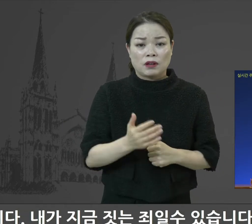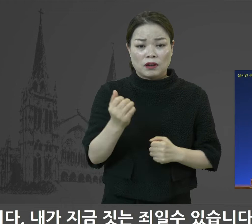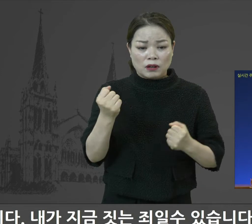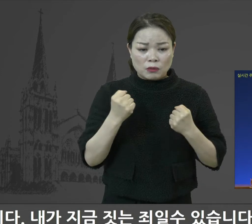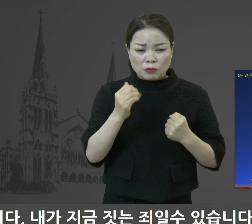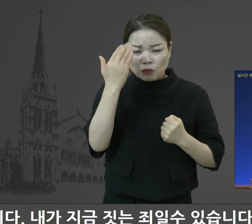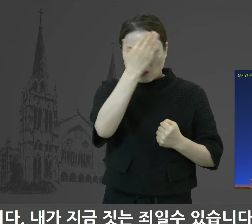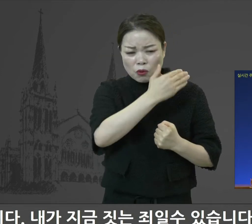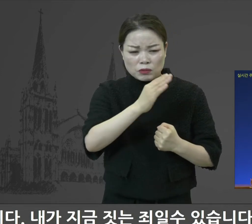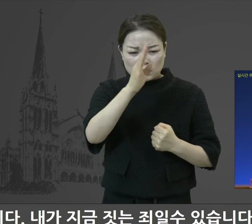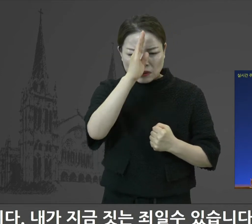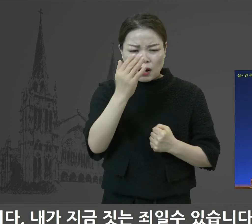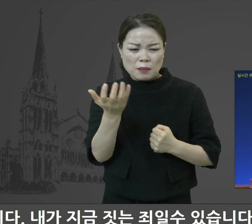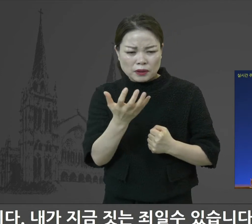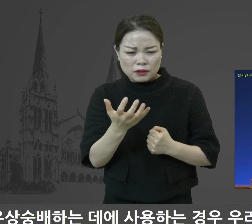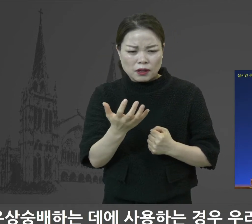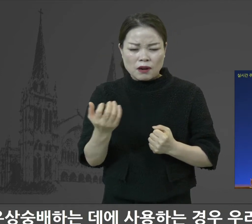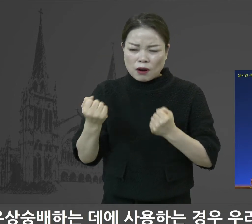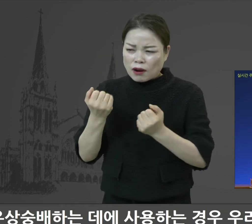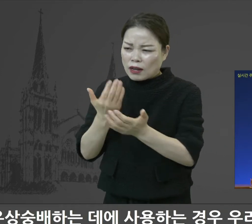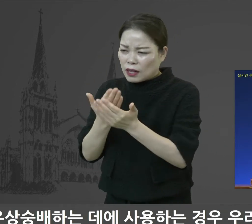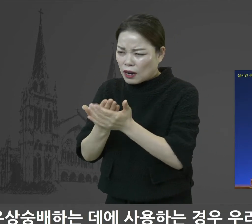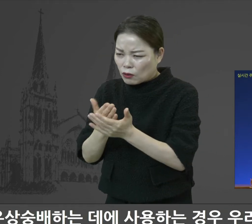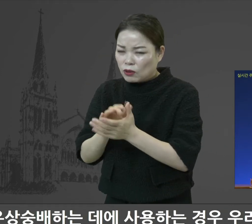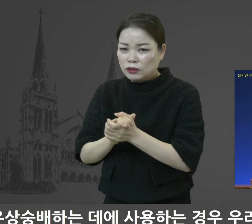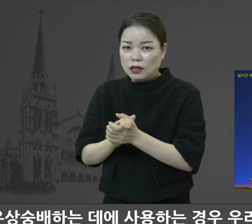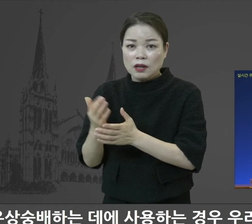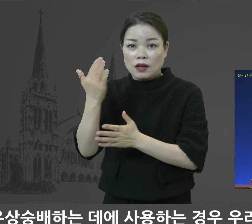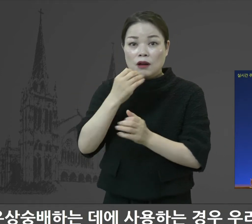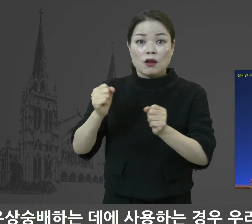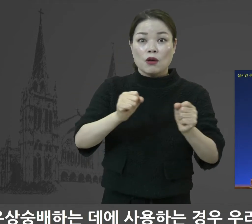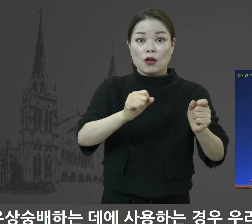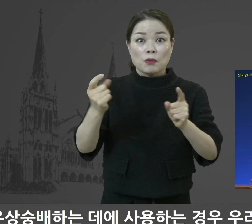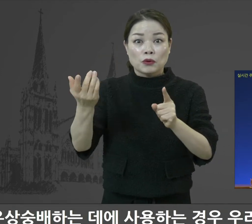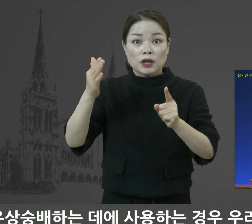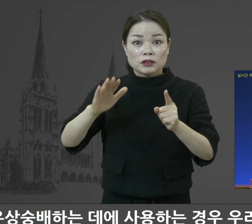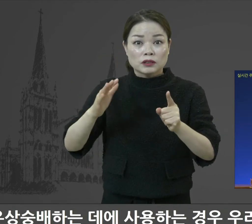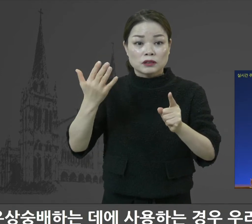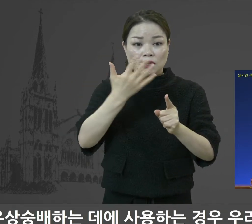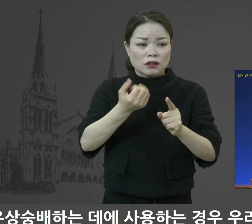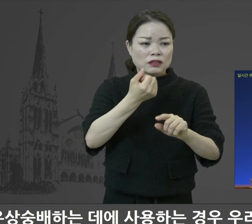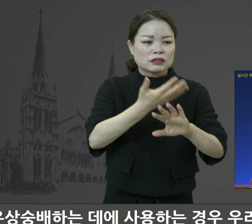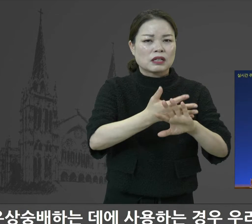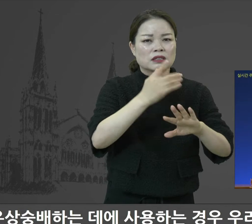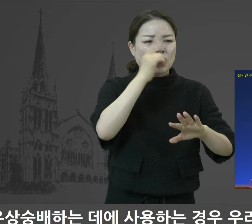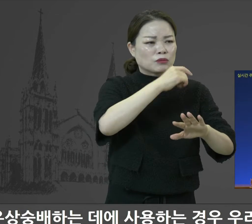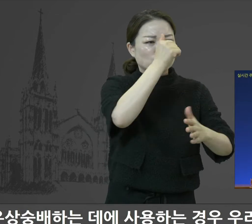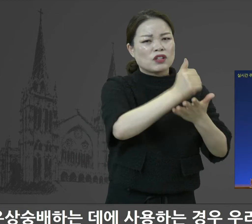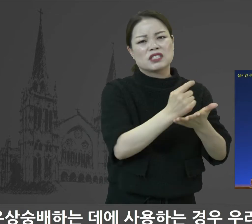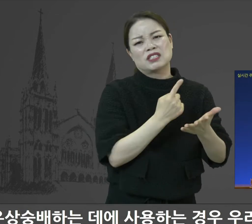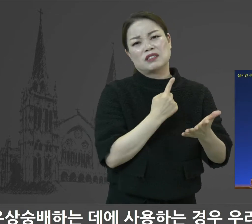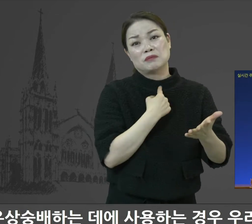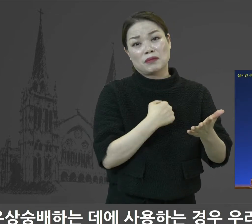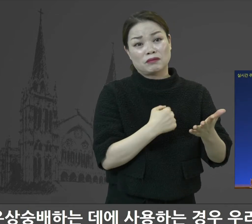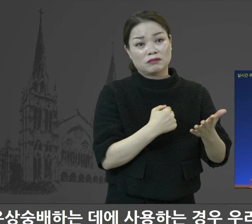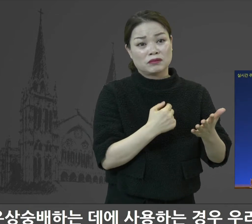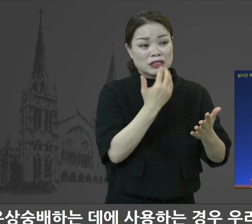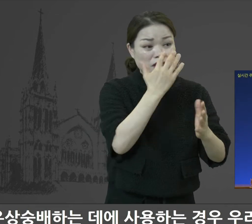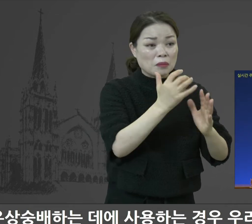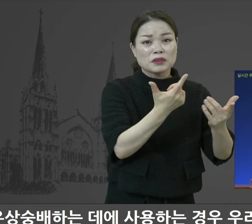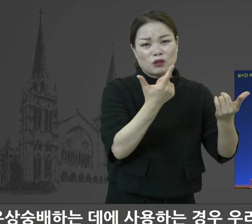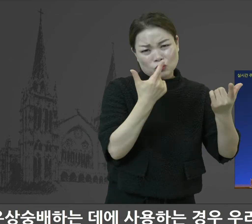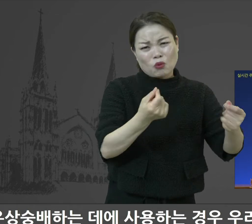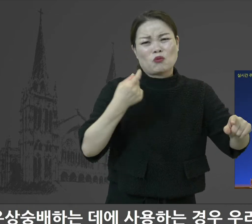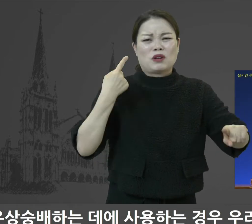좋아서 하나님 앞에 건강 달라고 그렇게 기도해서 건강이 회복되는데 그 건강 갖고 딴짓하는 거, 이거 비슷한 얘기들이란